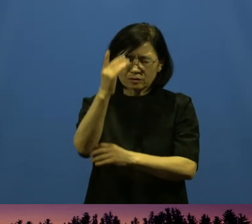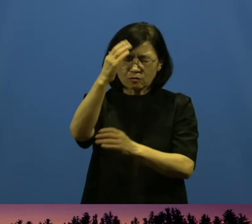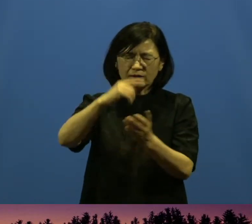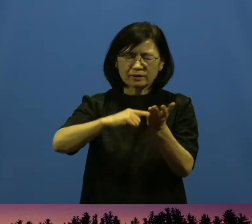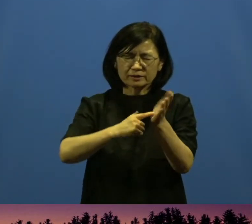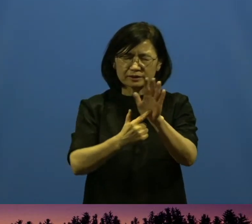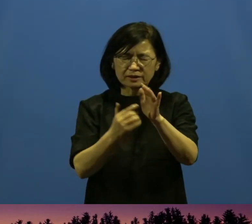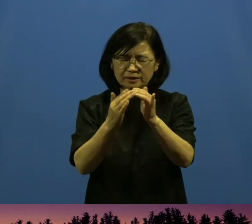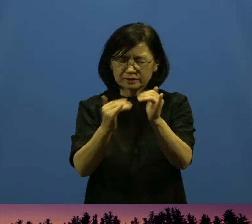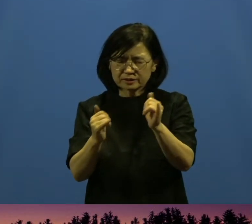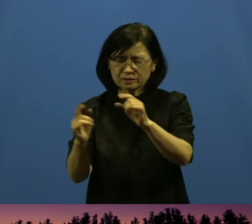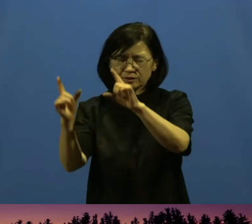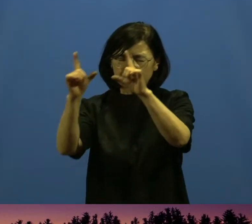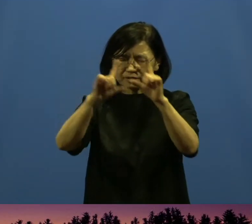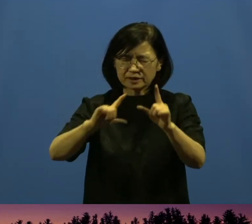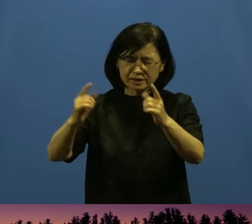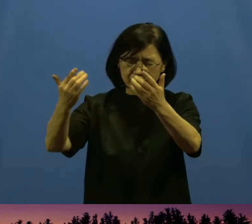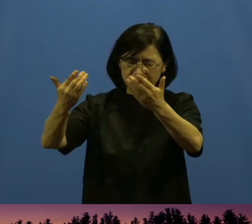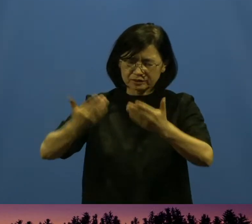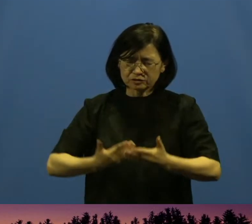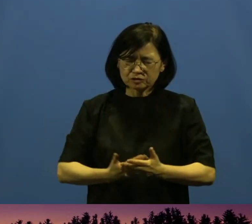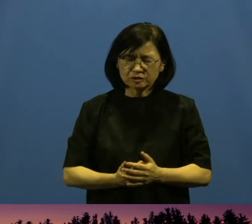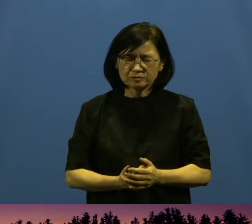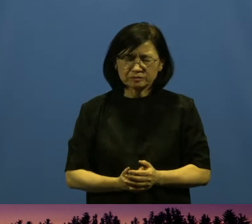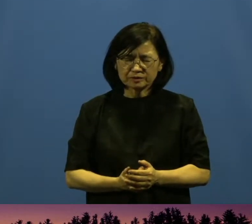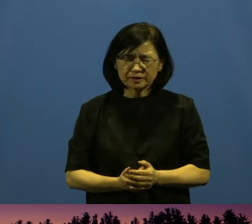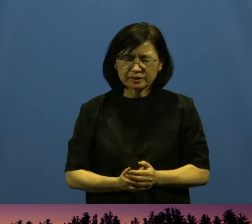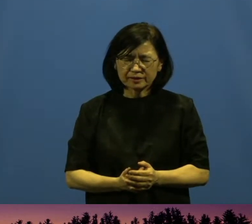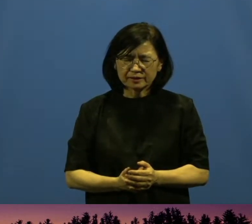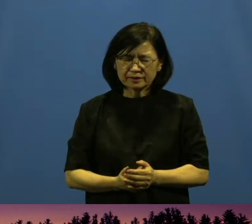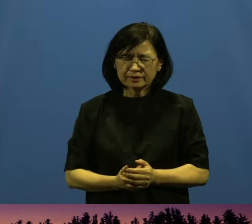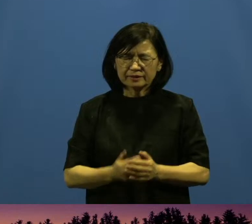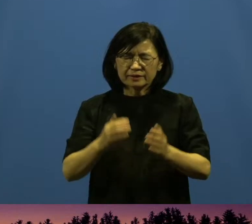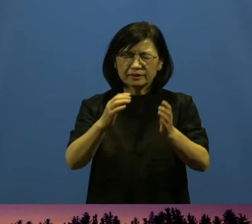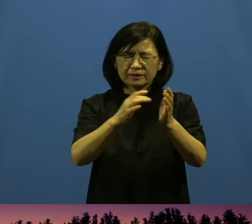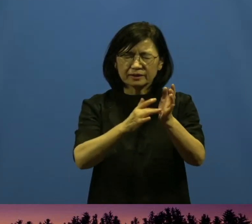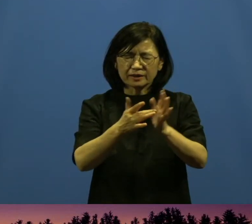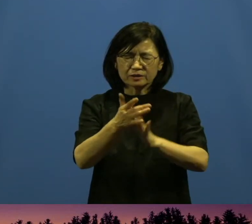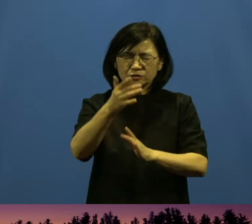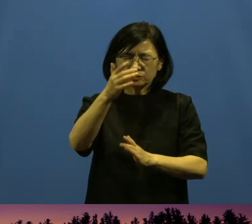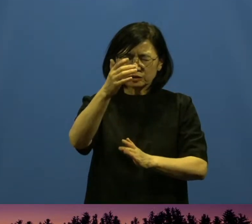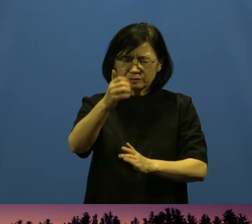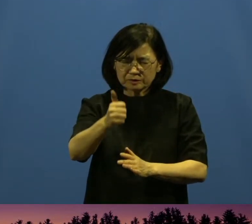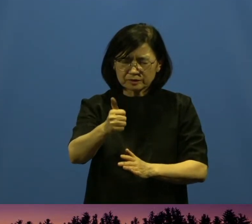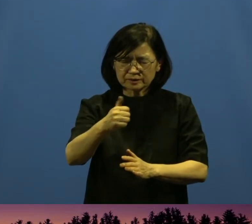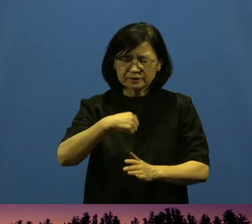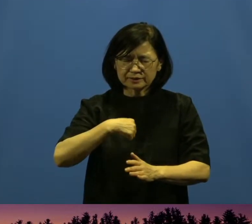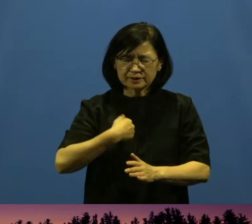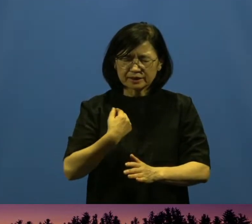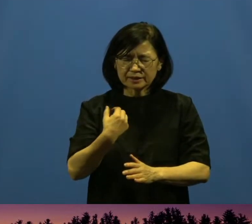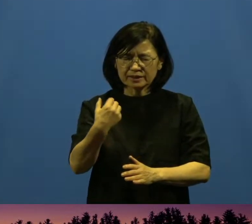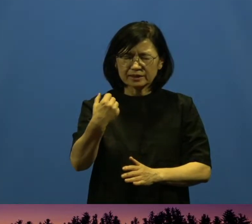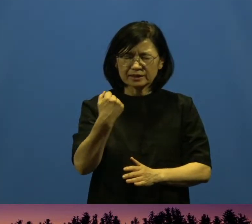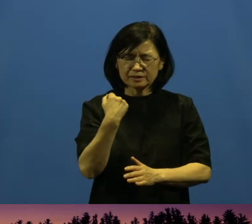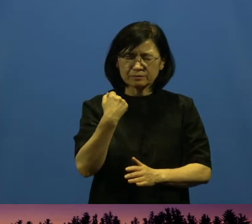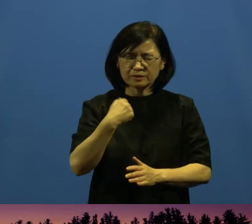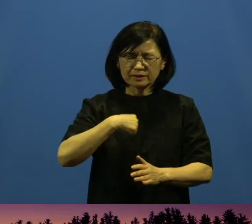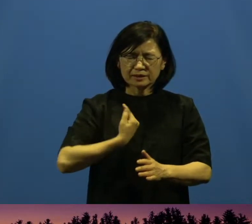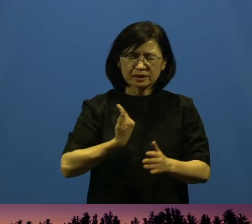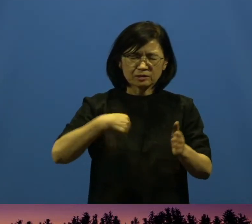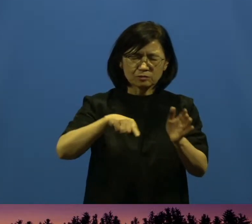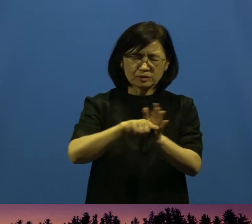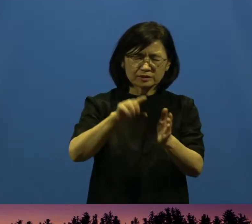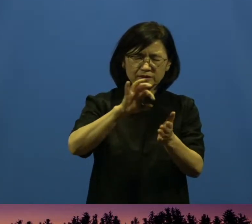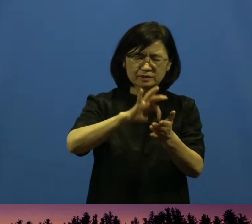믿습니다. 예수는 당신의 힘을 한 번도 당신을 위해서 본 적이 없어요. 하나님의 나라와 영광을 위해서 하나님이 쓰기를 원하시는